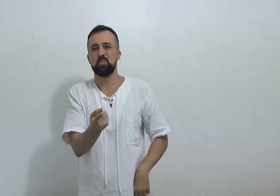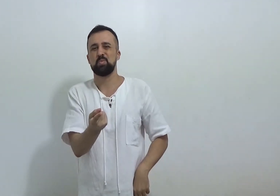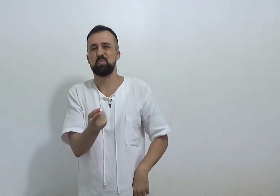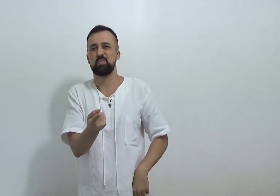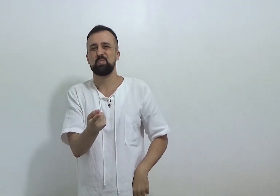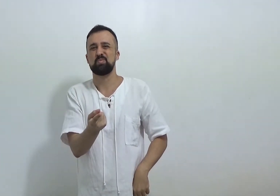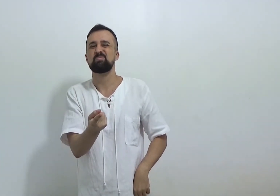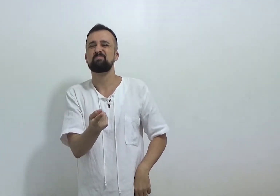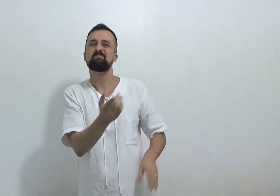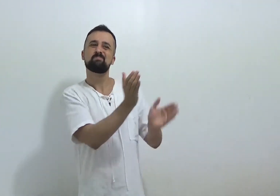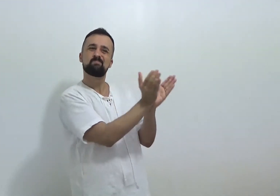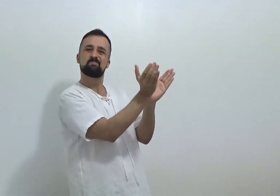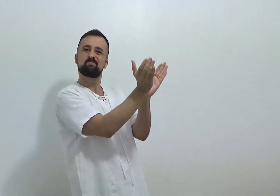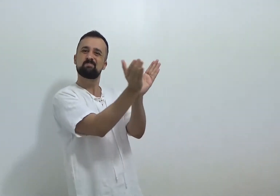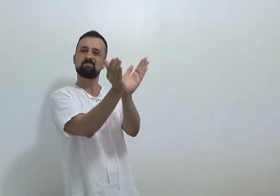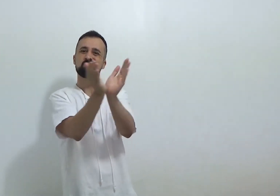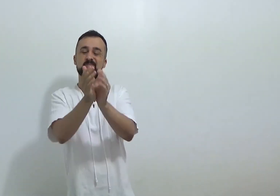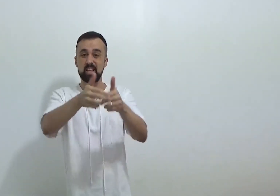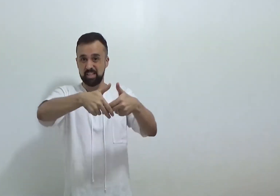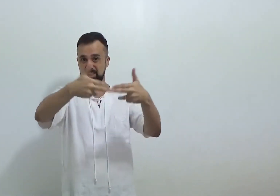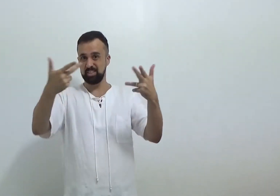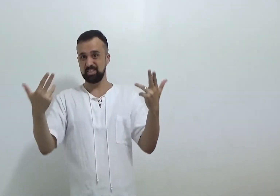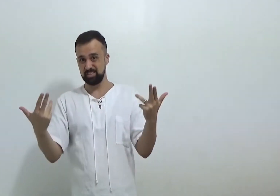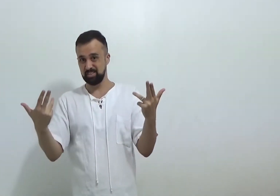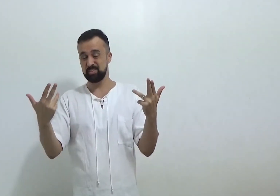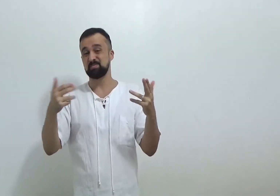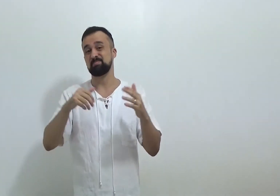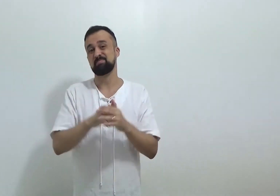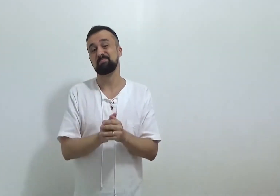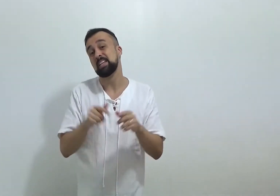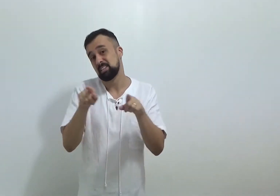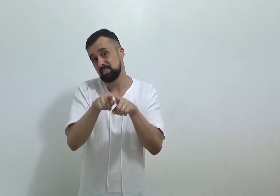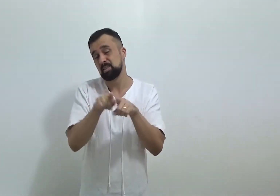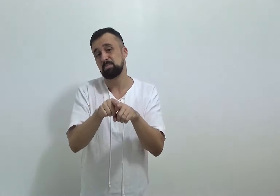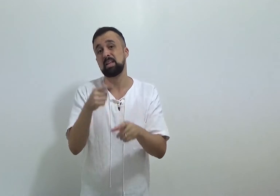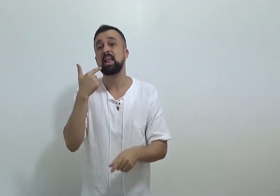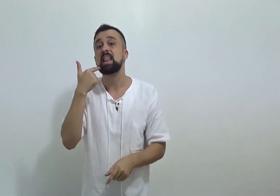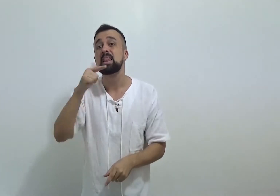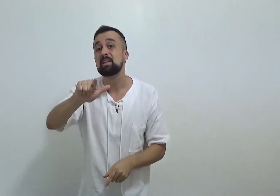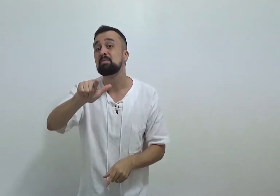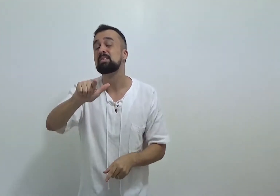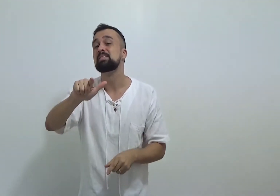1000 povos, 1000 etnias. E certamente